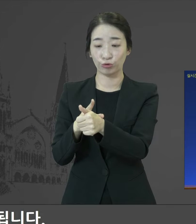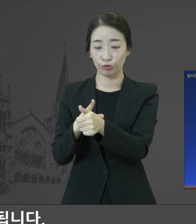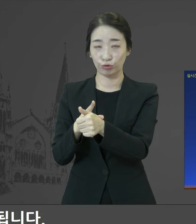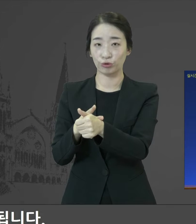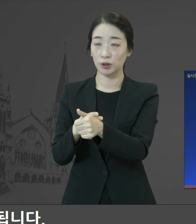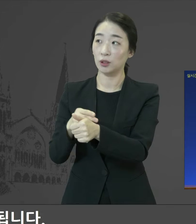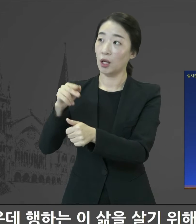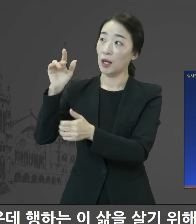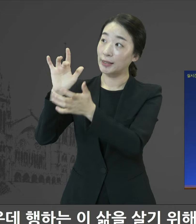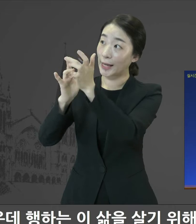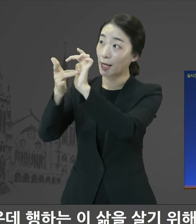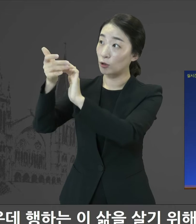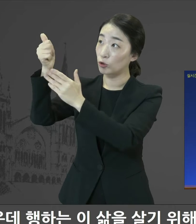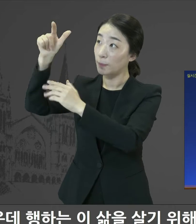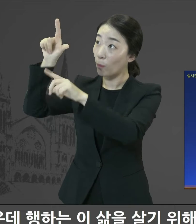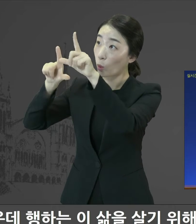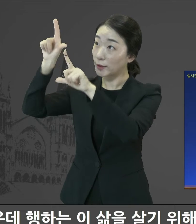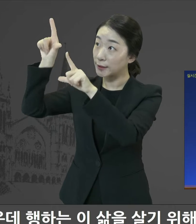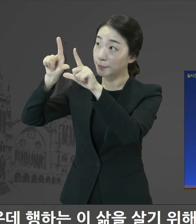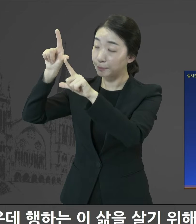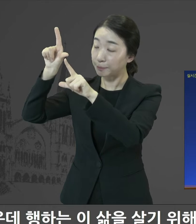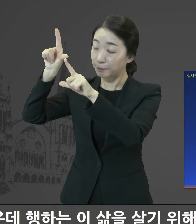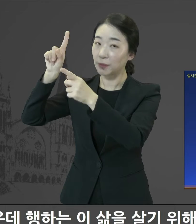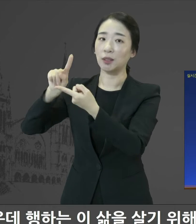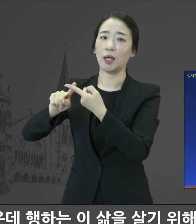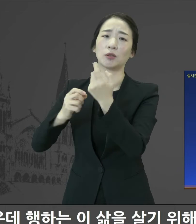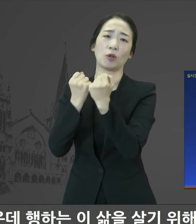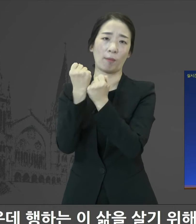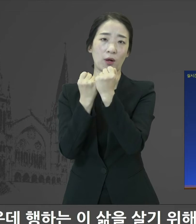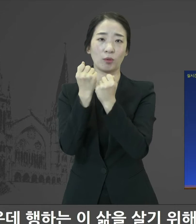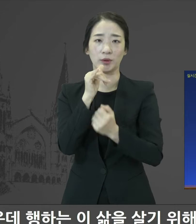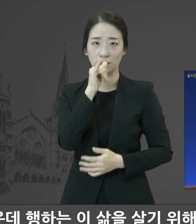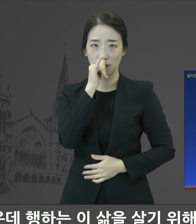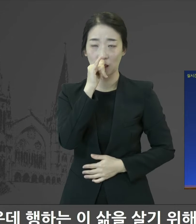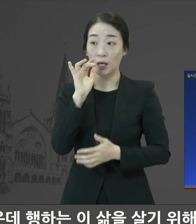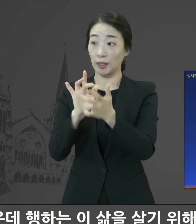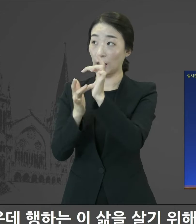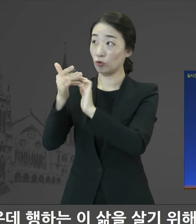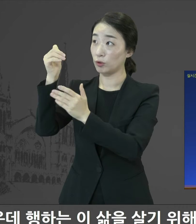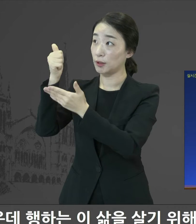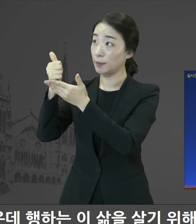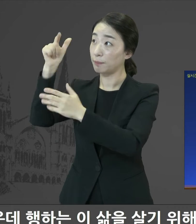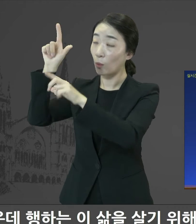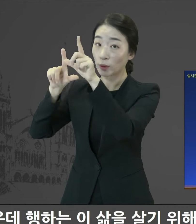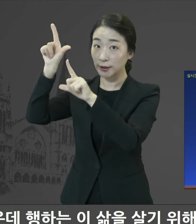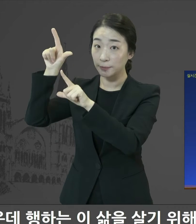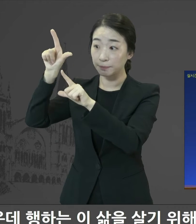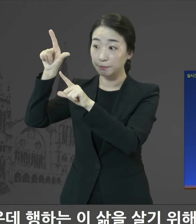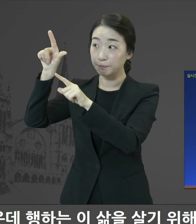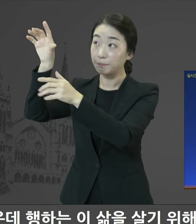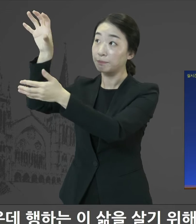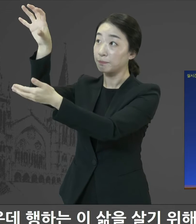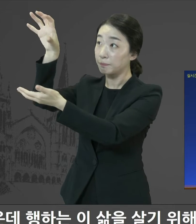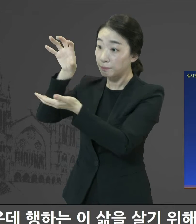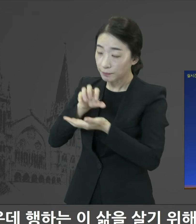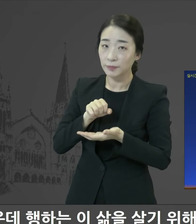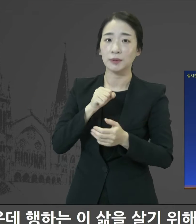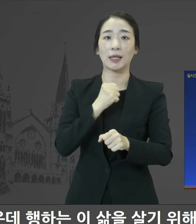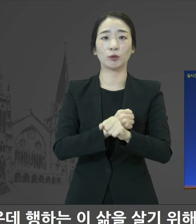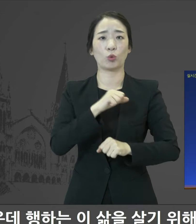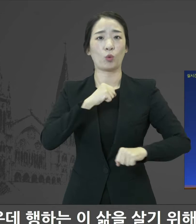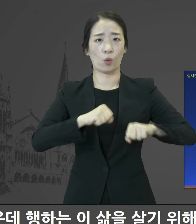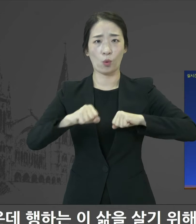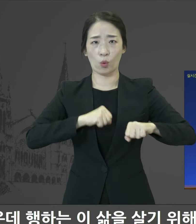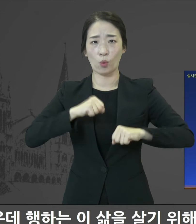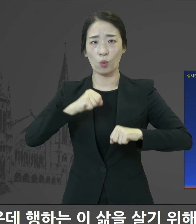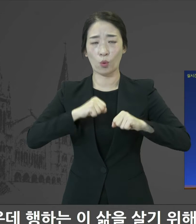예수님이 그렇게 하신 것처럼 우리도 예수님의 모델을 따라갈 때 사랑 가운데 행할 수 있다고 얘기합니다. 다시